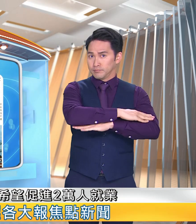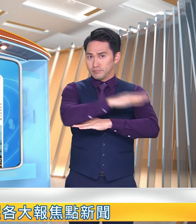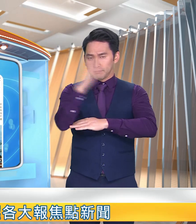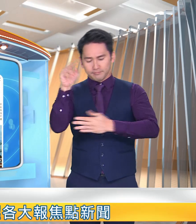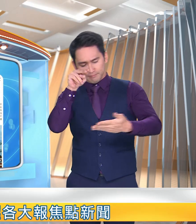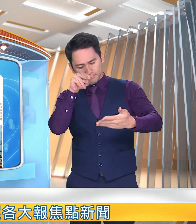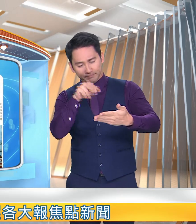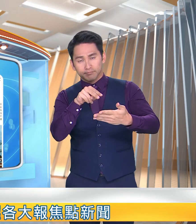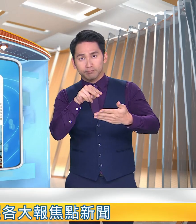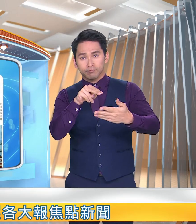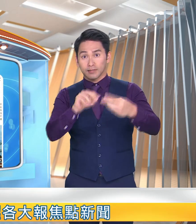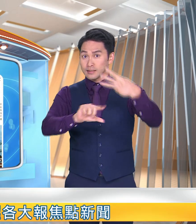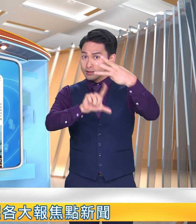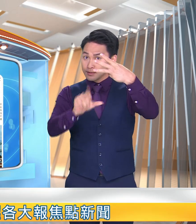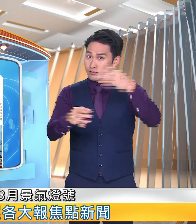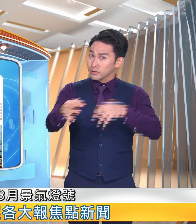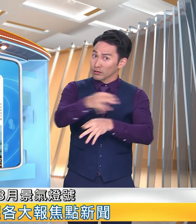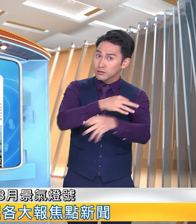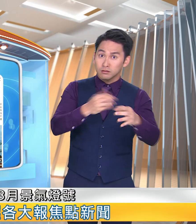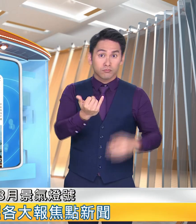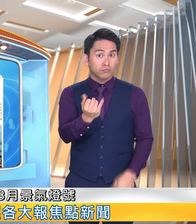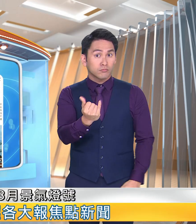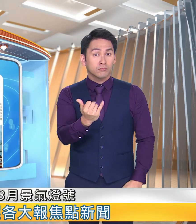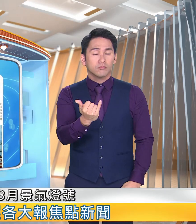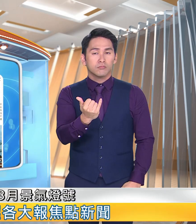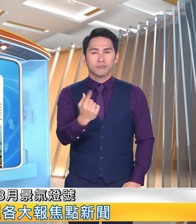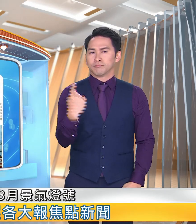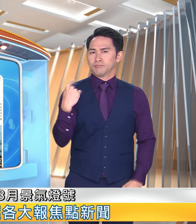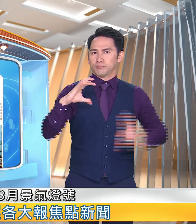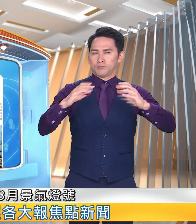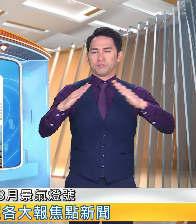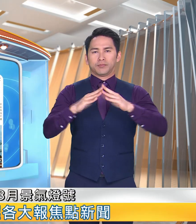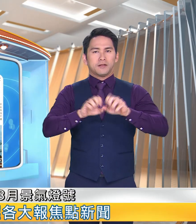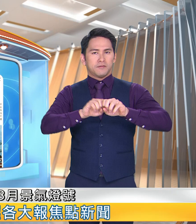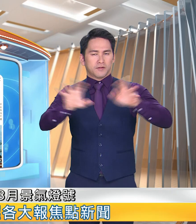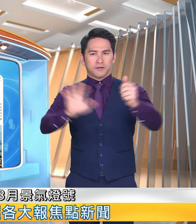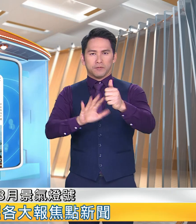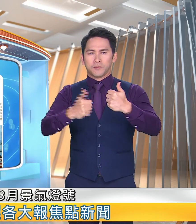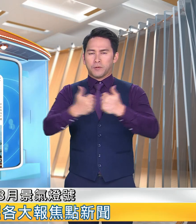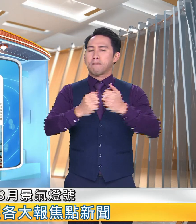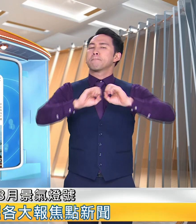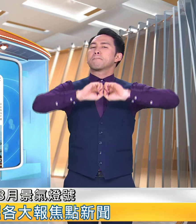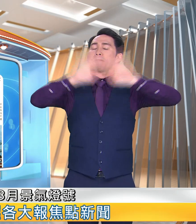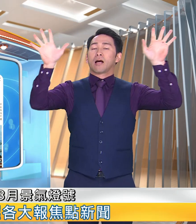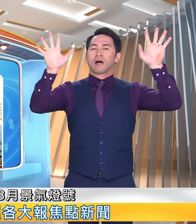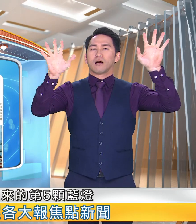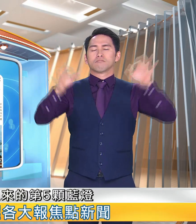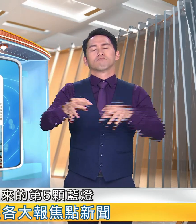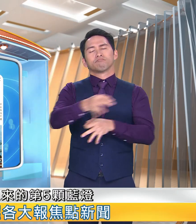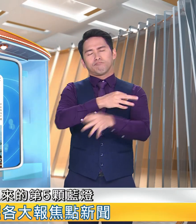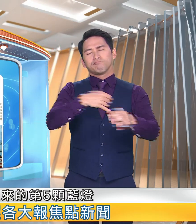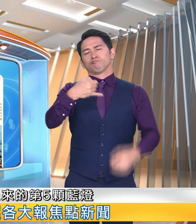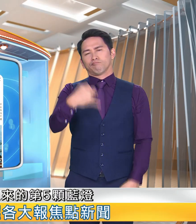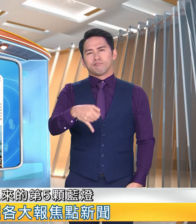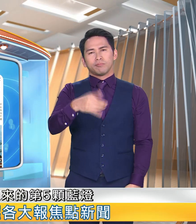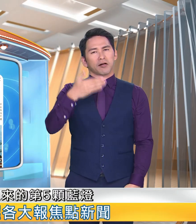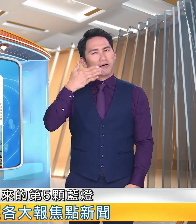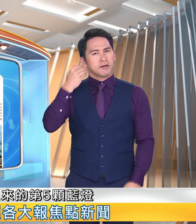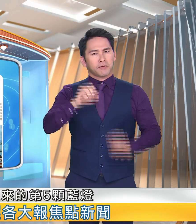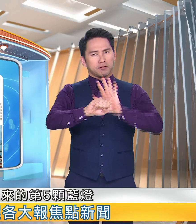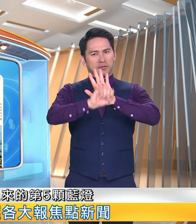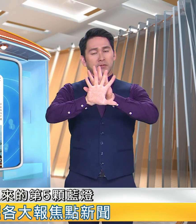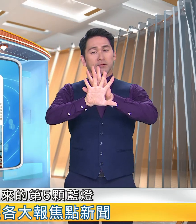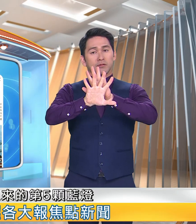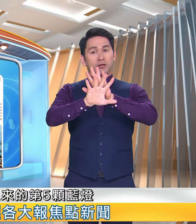而中国时报是，国发会昨天公布了3月景气灯号，是自去年11月以来